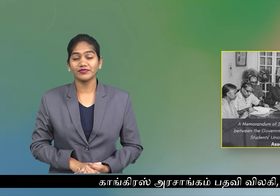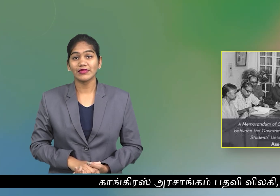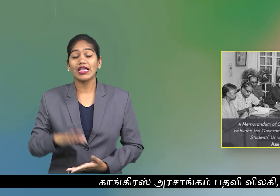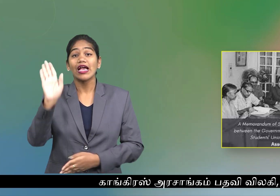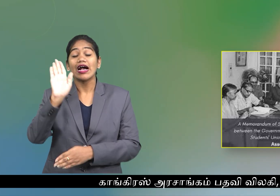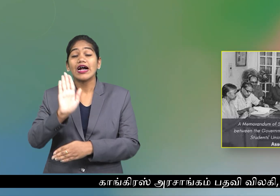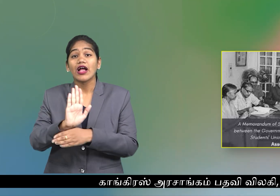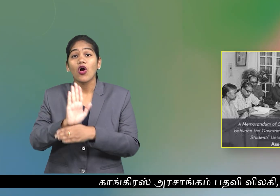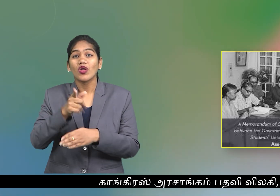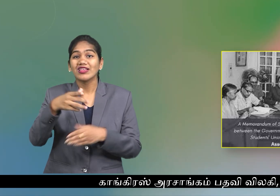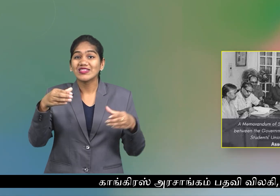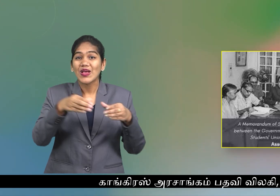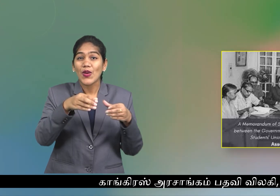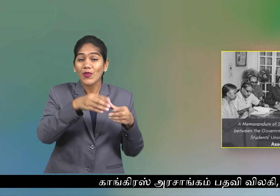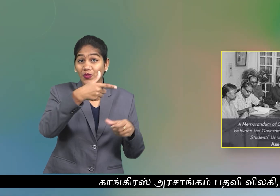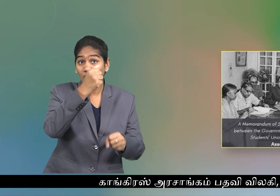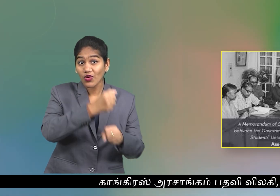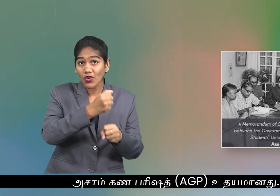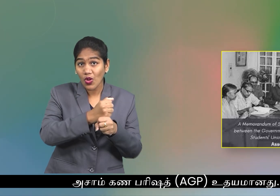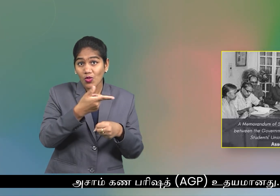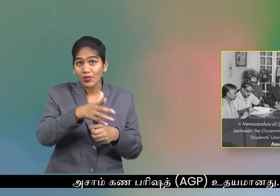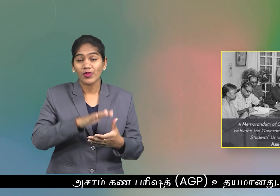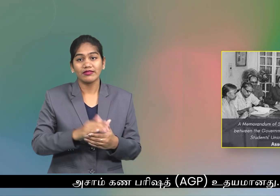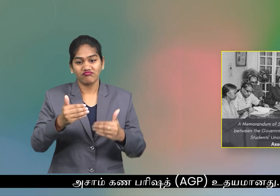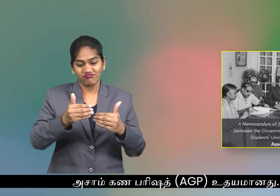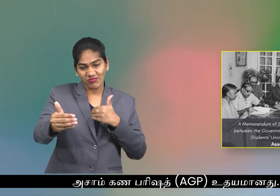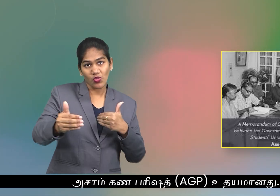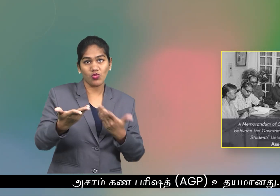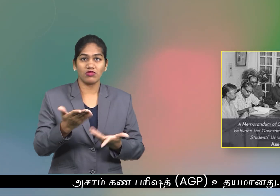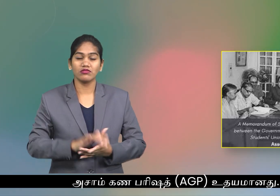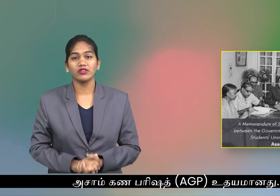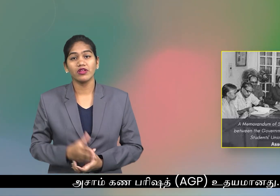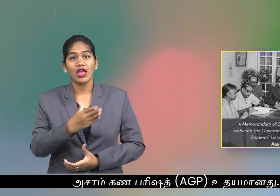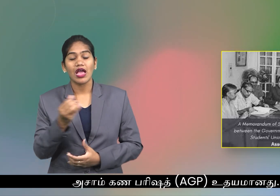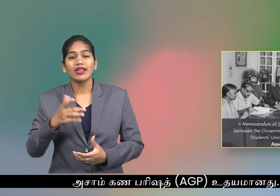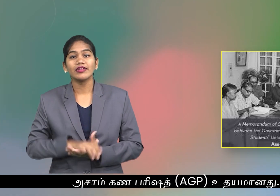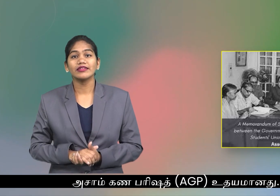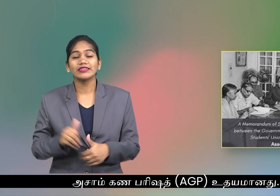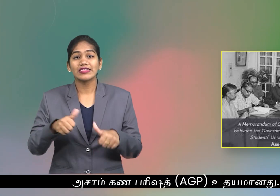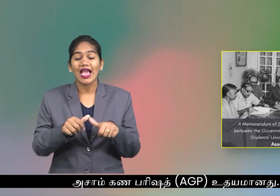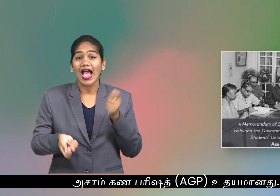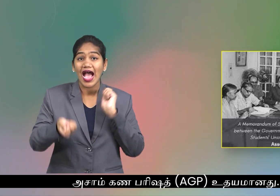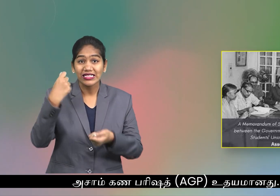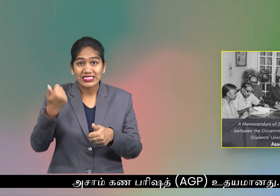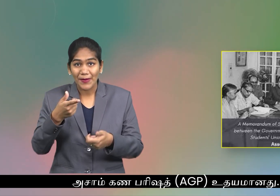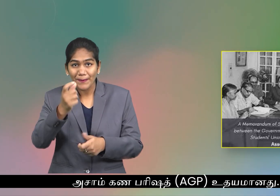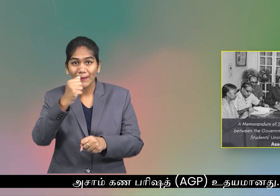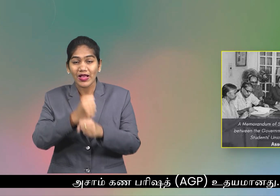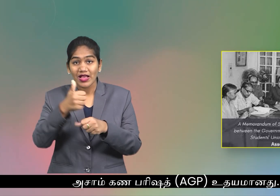காங்கிரஸ் அரசாங்கம் பதவி விலகி அசாம் கண பரிஷத், அதாவது ஏஜிபி உதயமானது, அதாவது